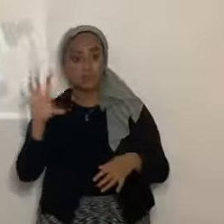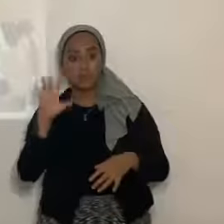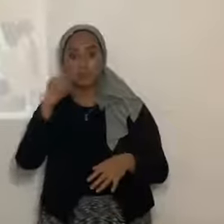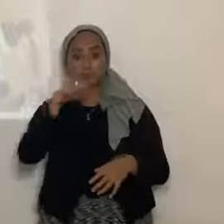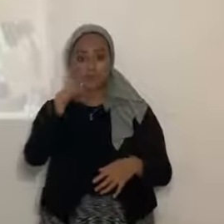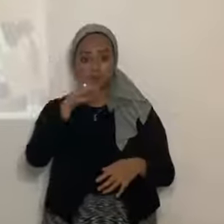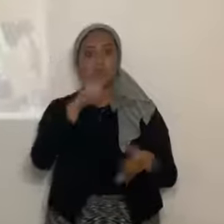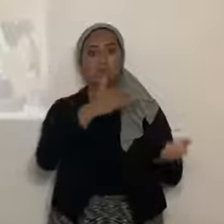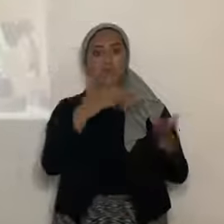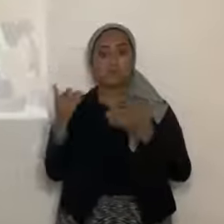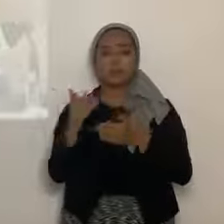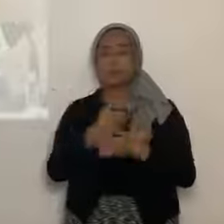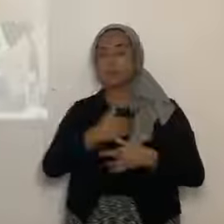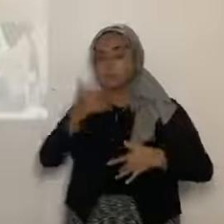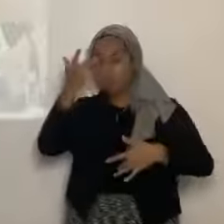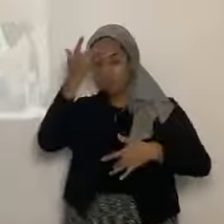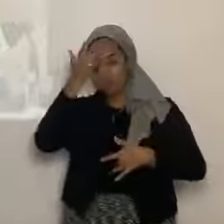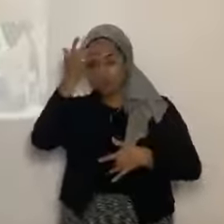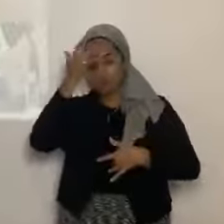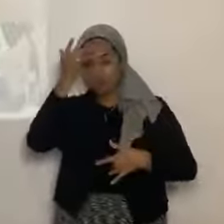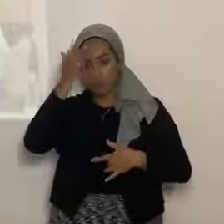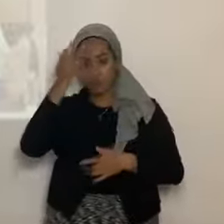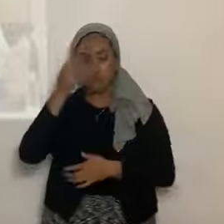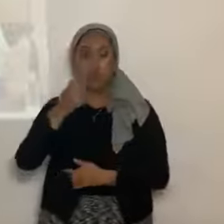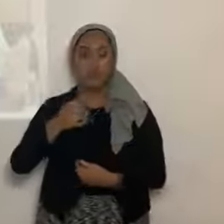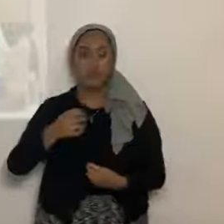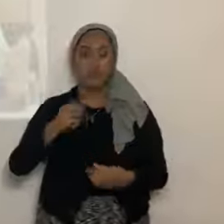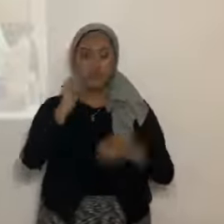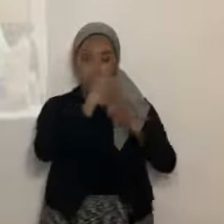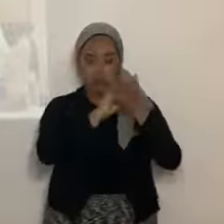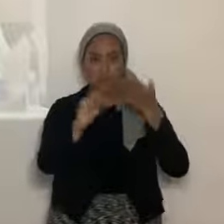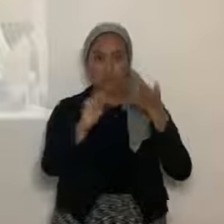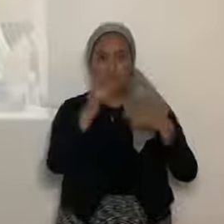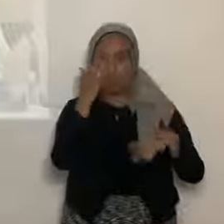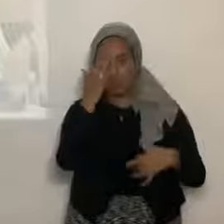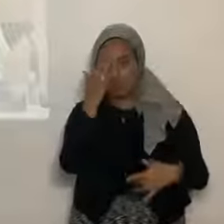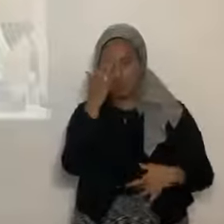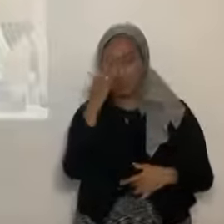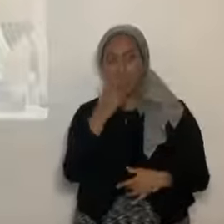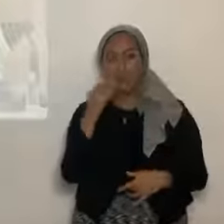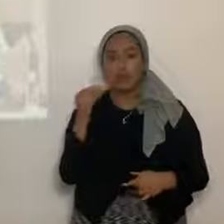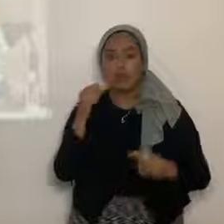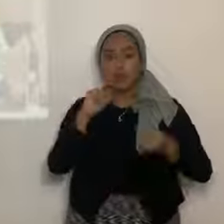nuestras enfermedades. Subrayenlo, hermanos. Y sufrió nuestros dolores.